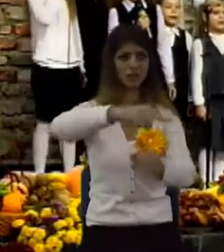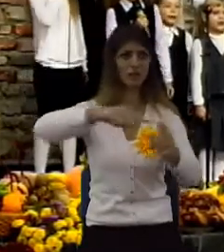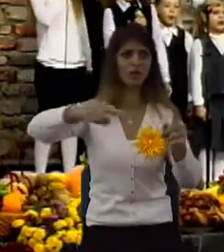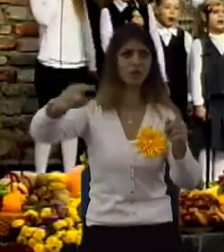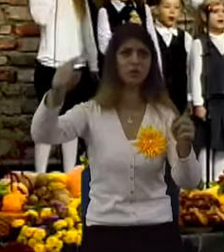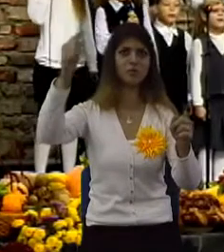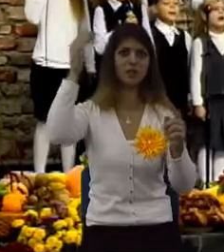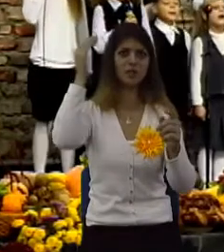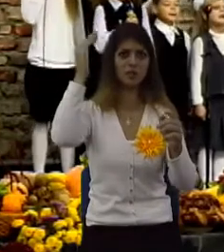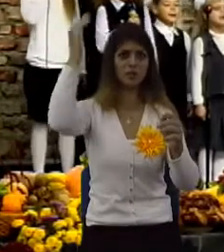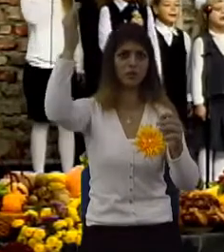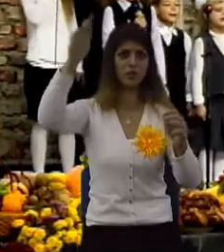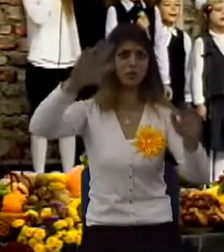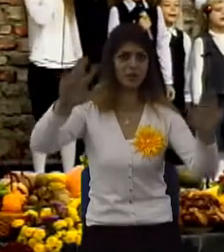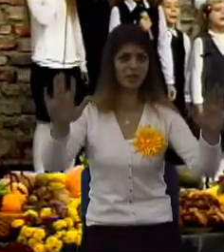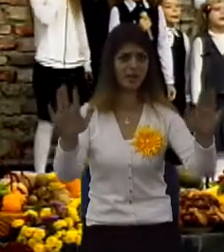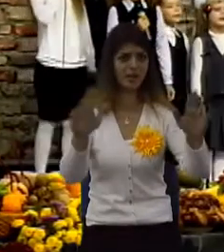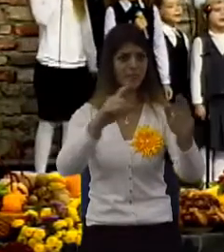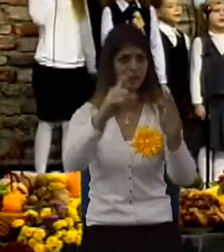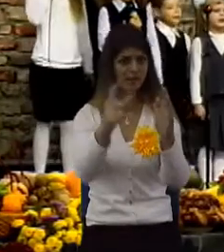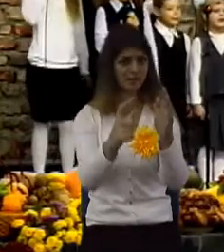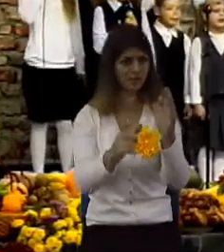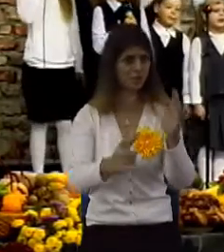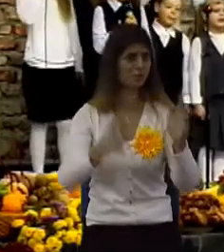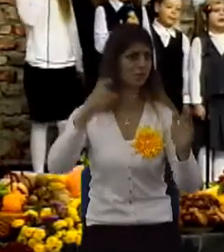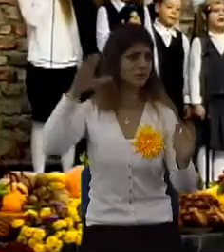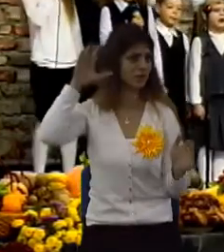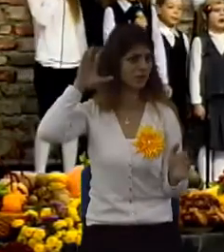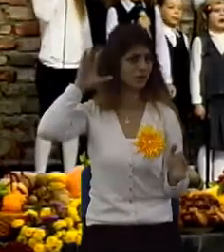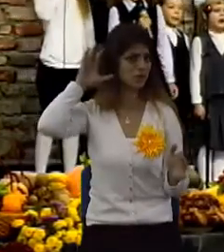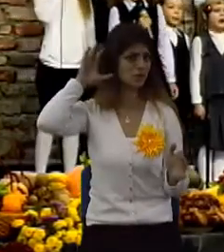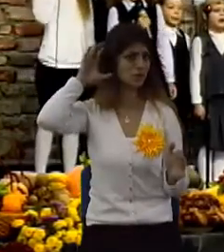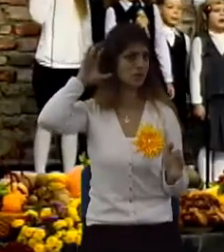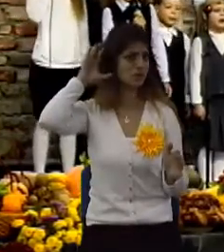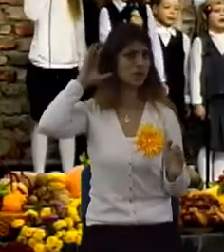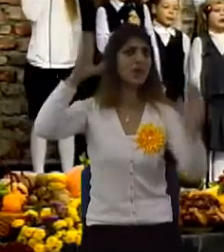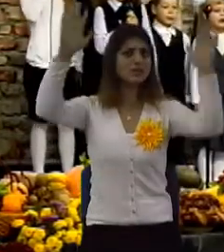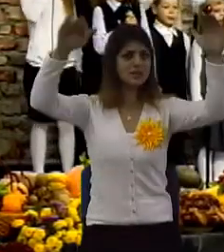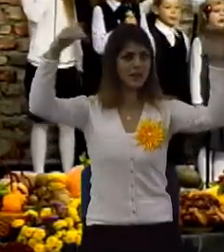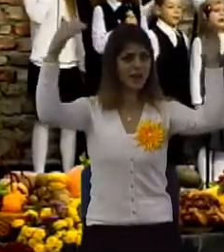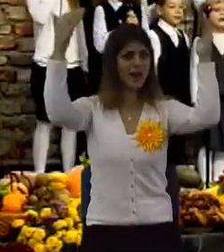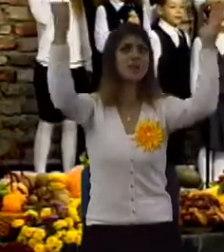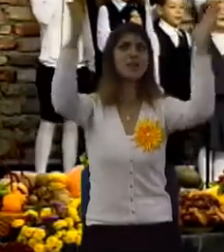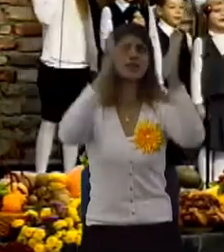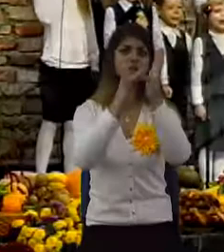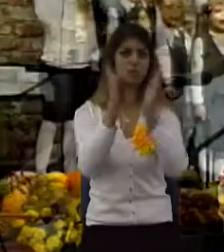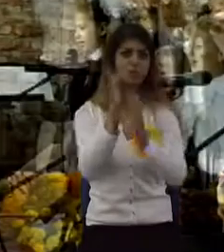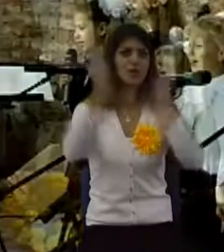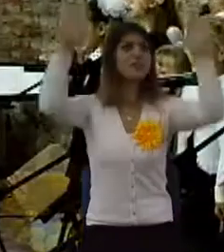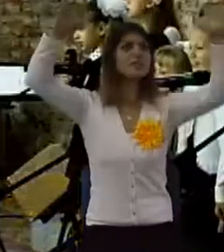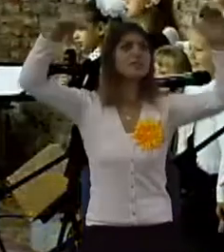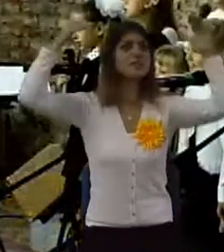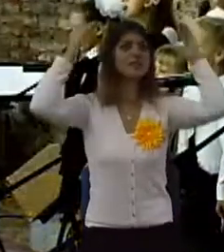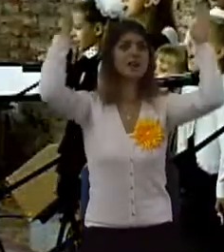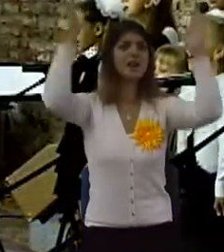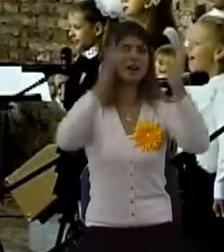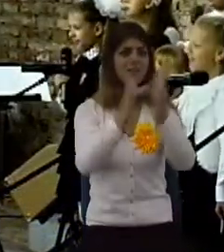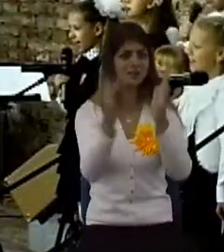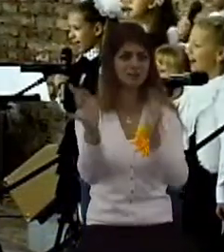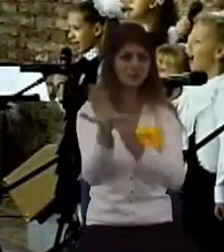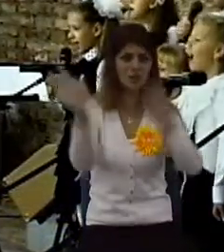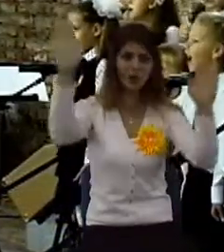Его псалом слышу. Слава Христу, слава Христу,